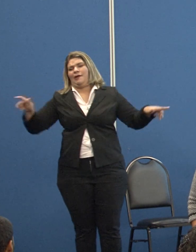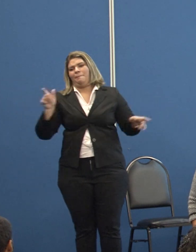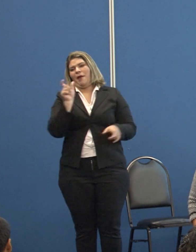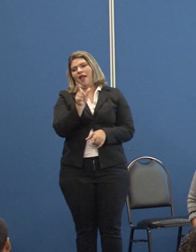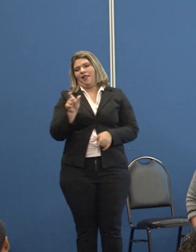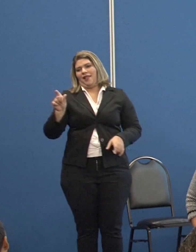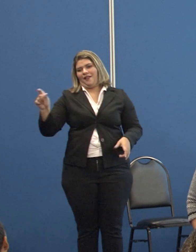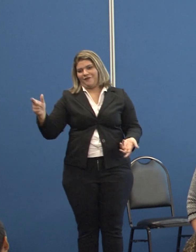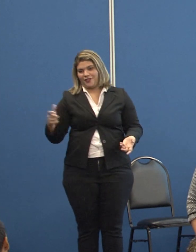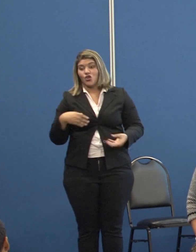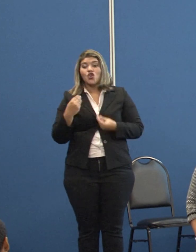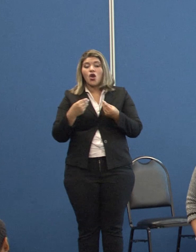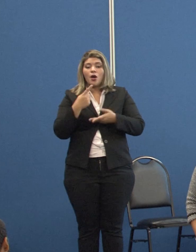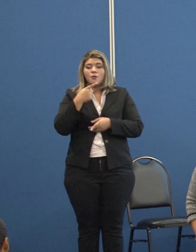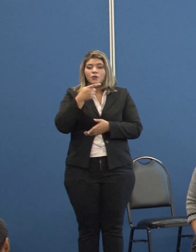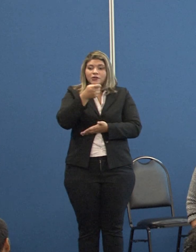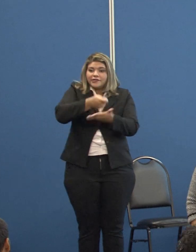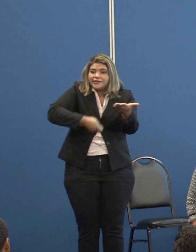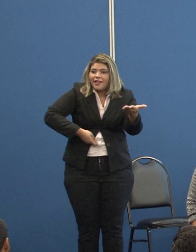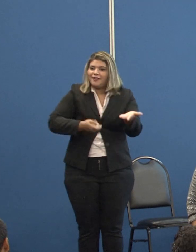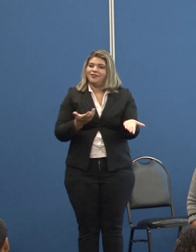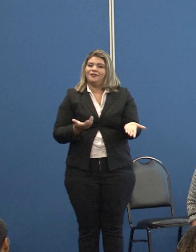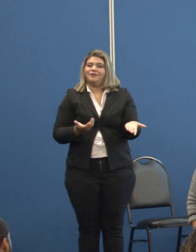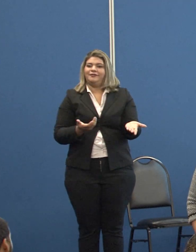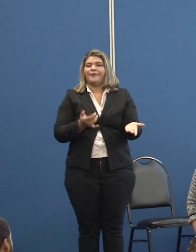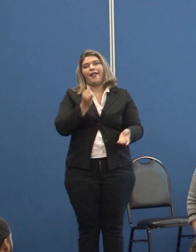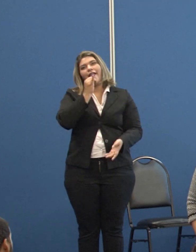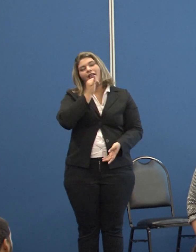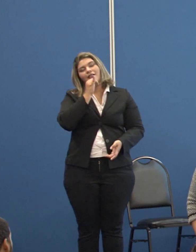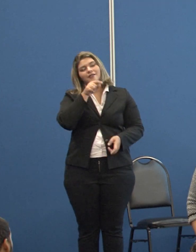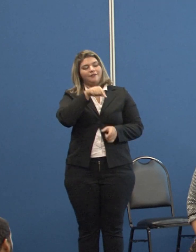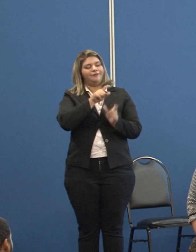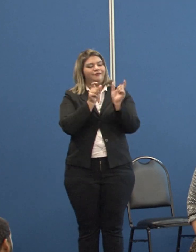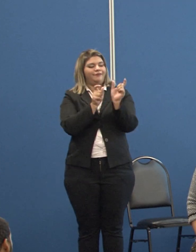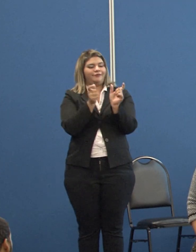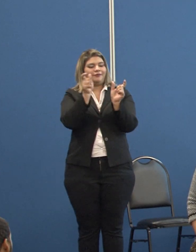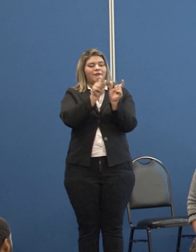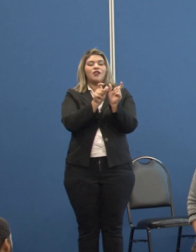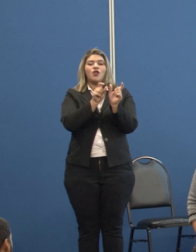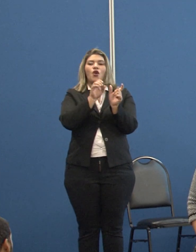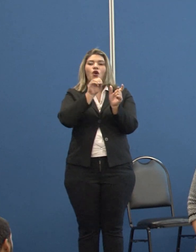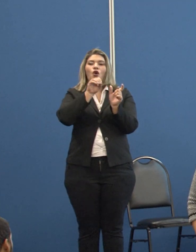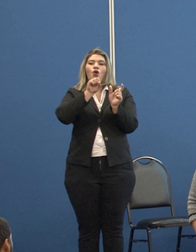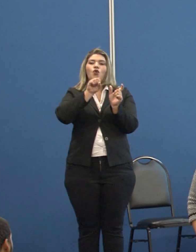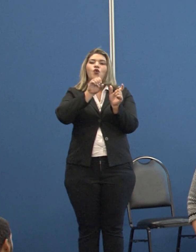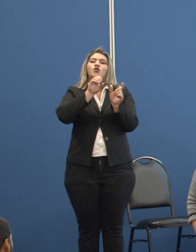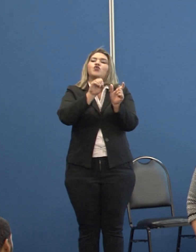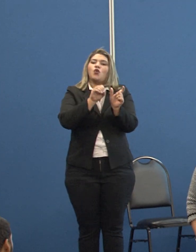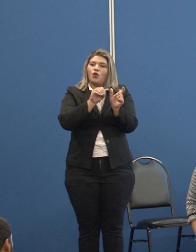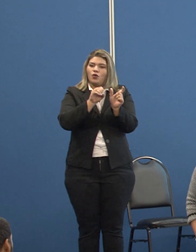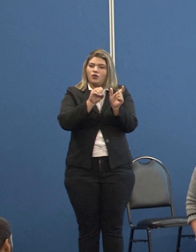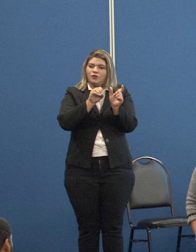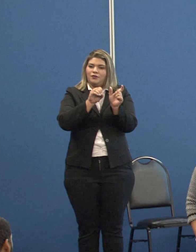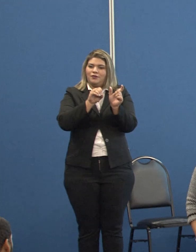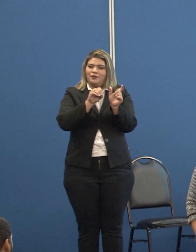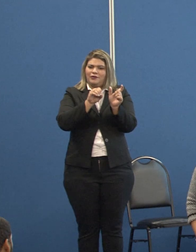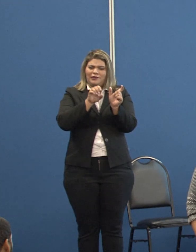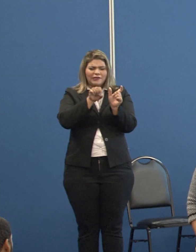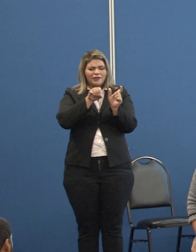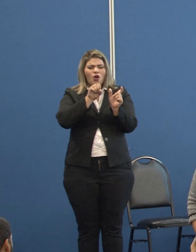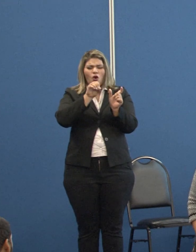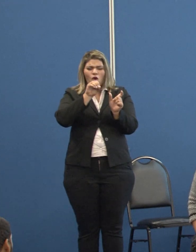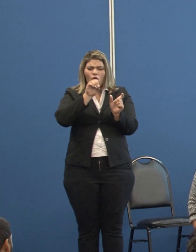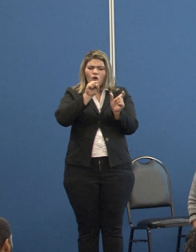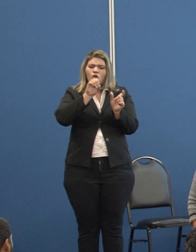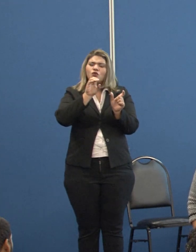do texto? Por que o sufixo oso é cheio de? Então, cheio de gosto, gostoso.